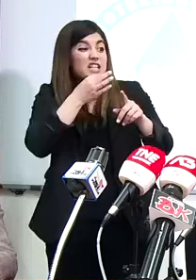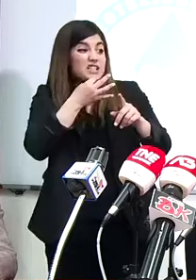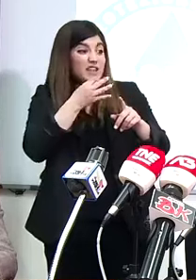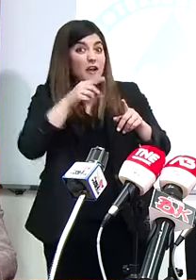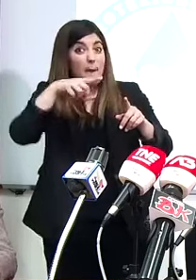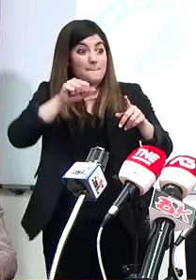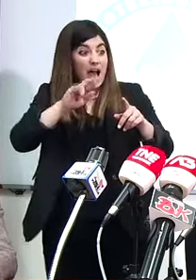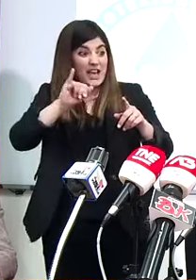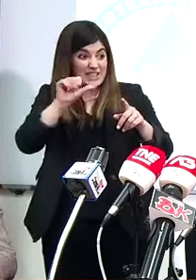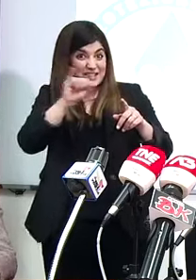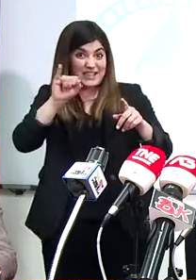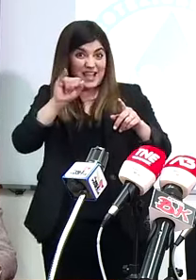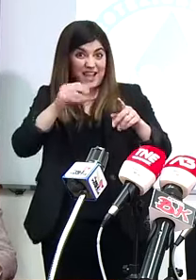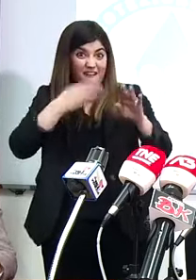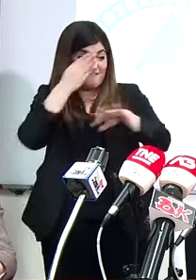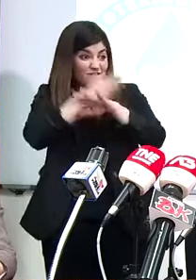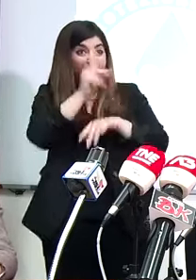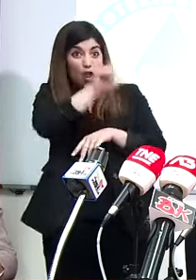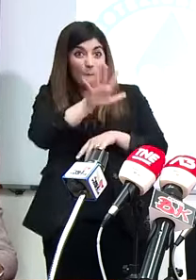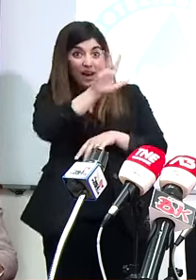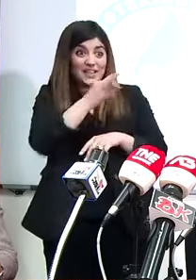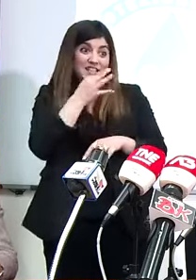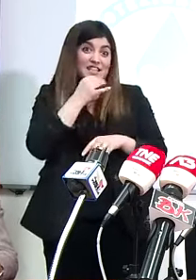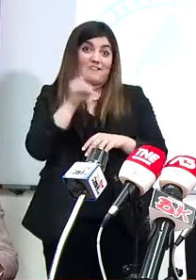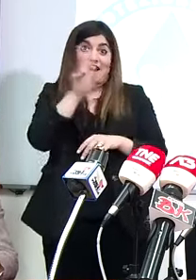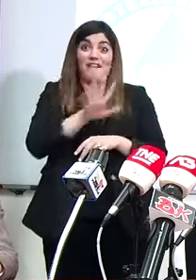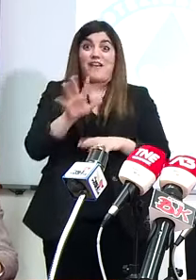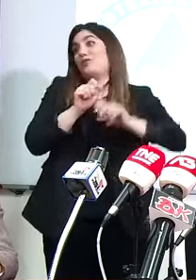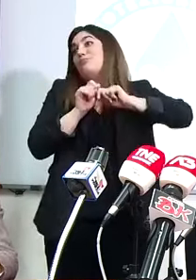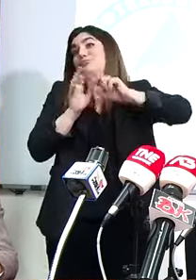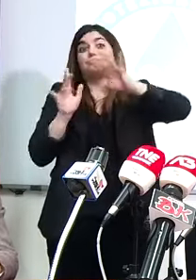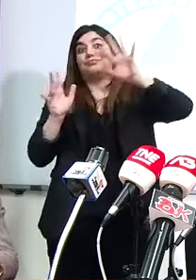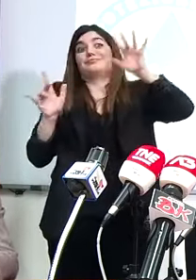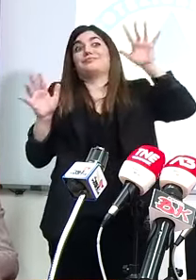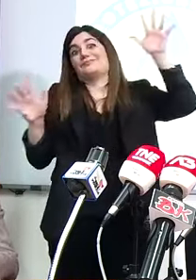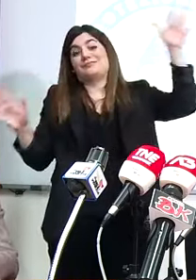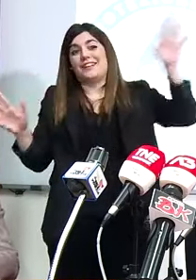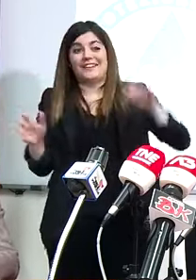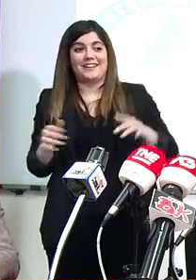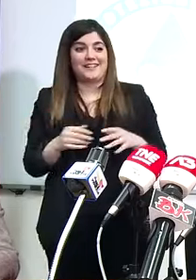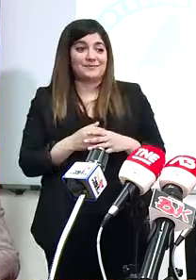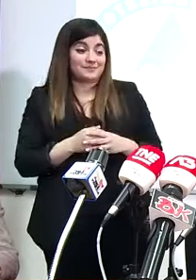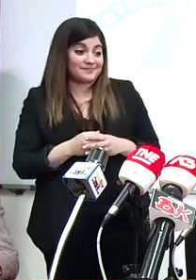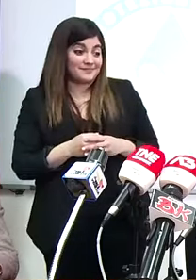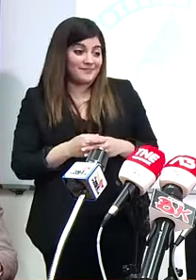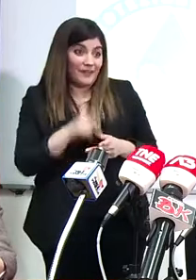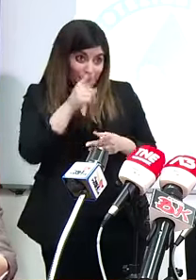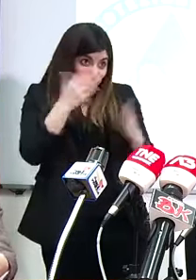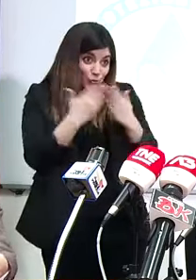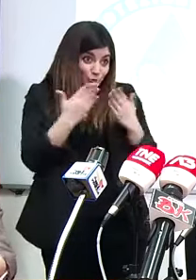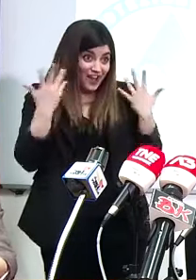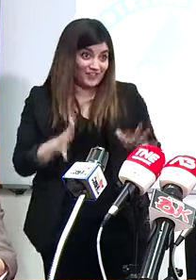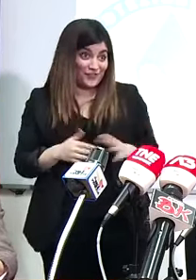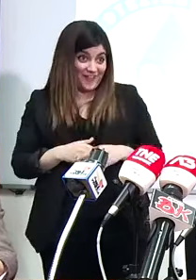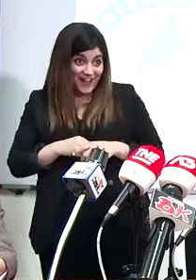tagliate aria studia best domanda one note ha fatto una rincorsa